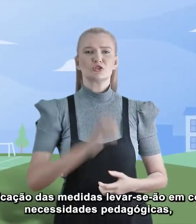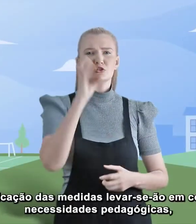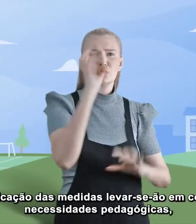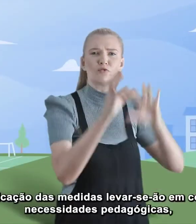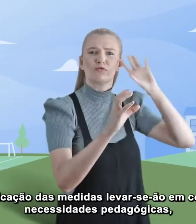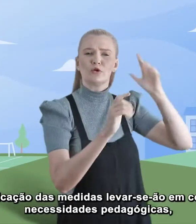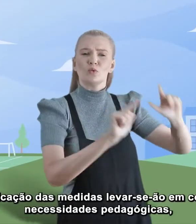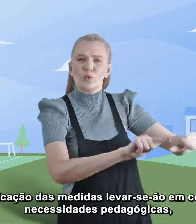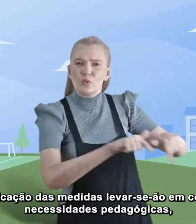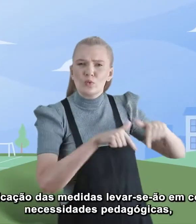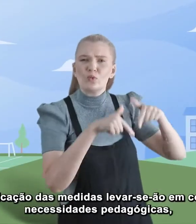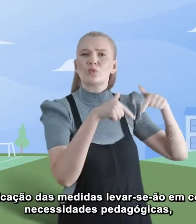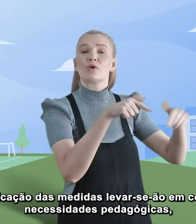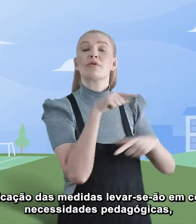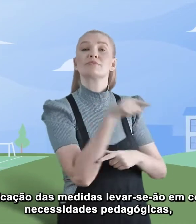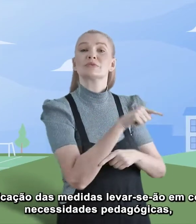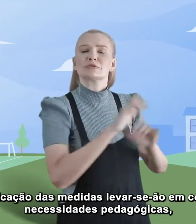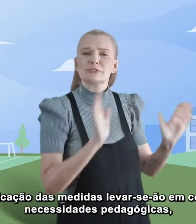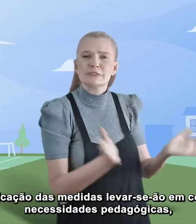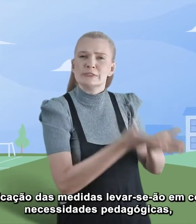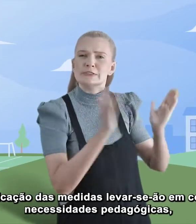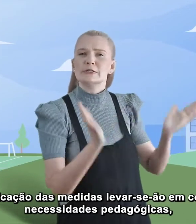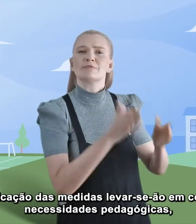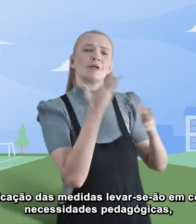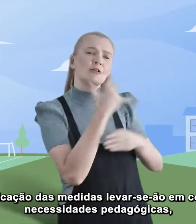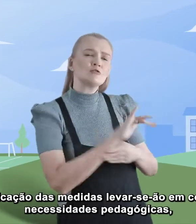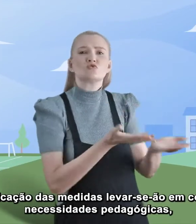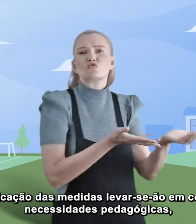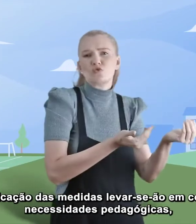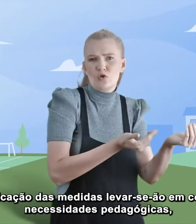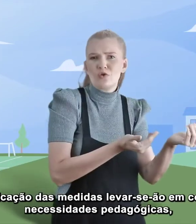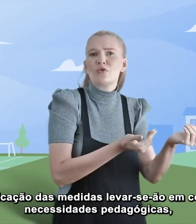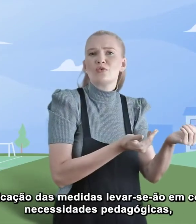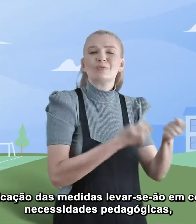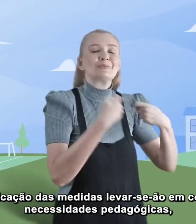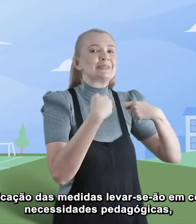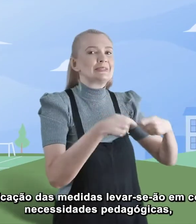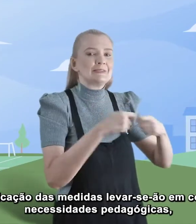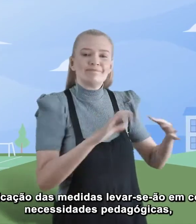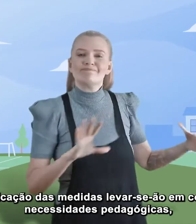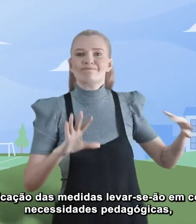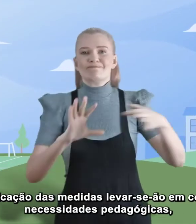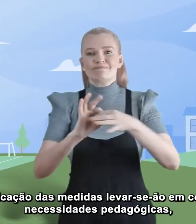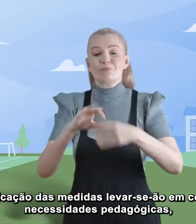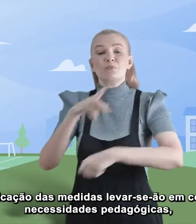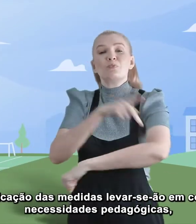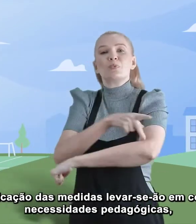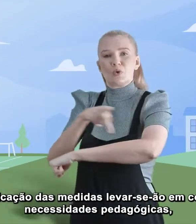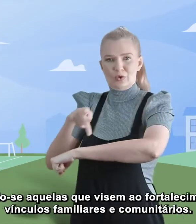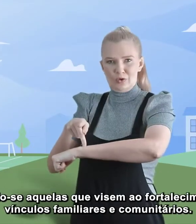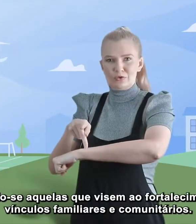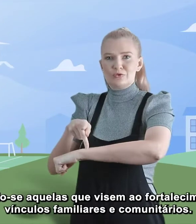Na aplicação das medidas, levar-se-ão em conta as necessidades pedagógicas,